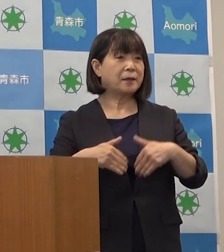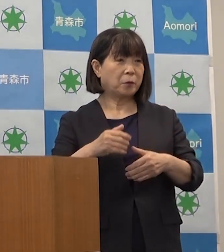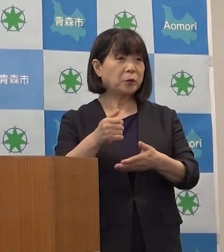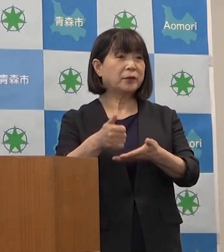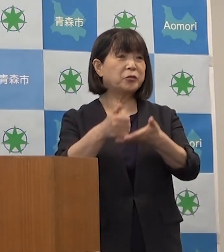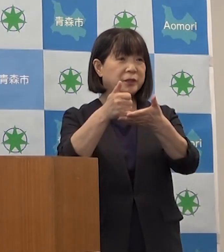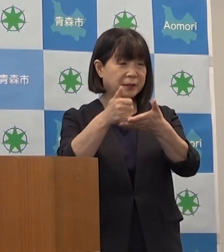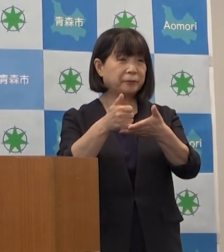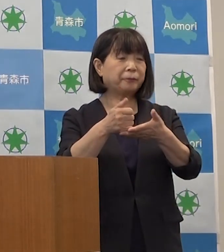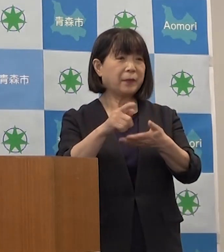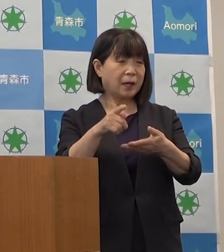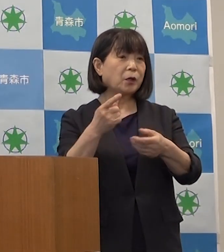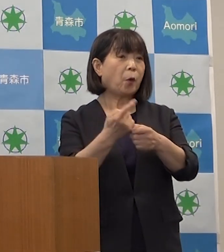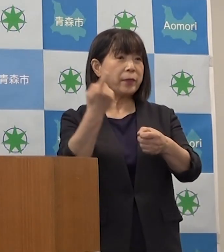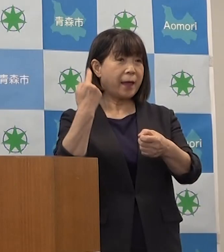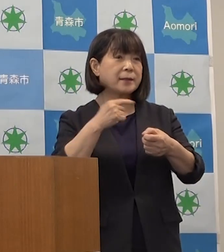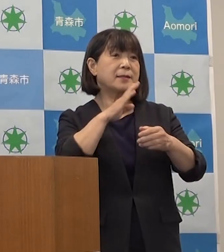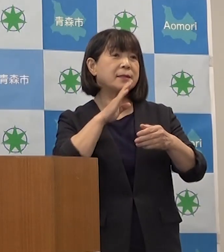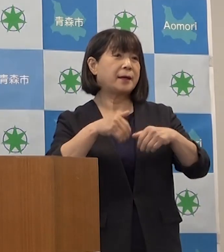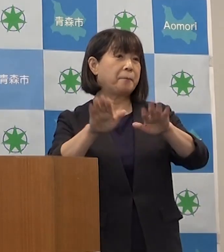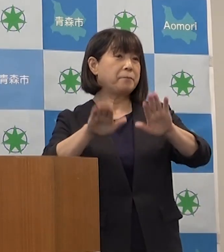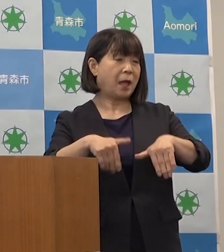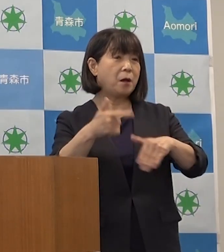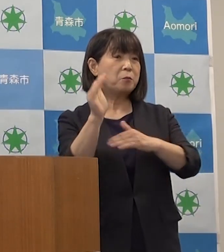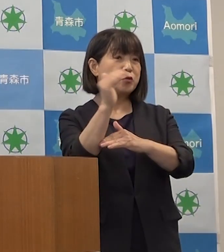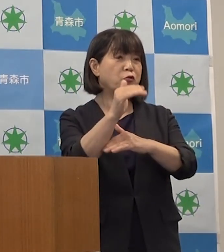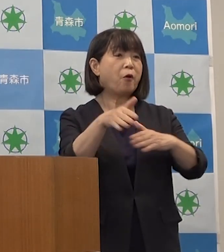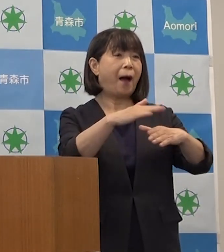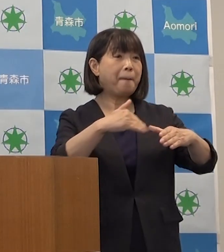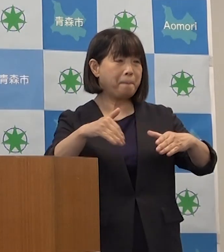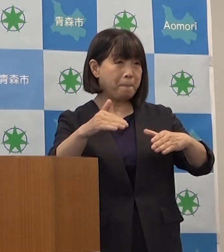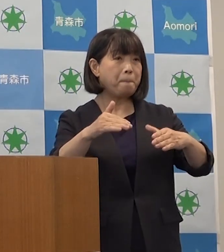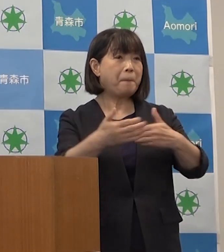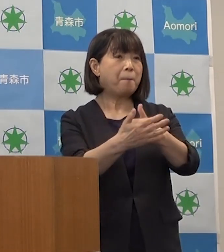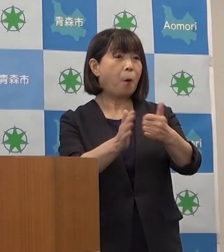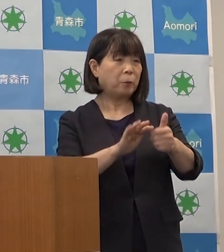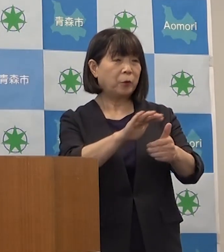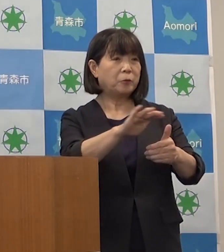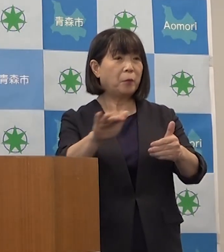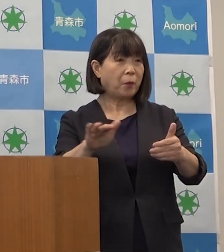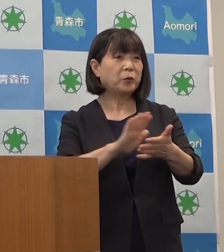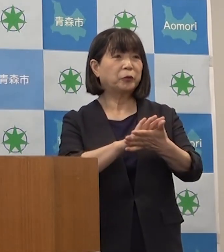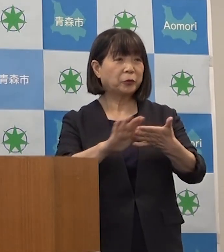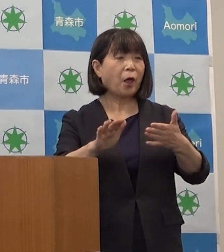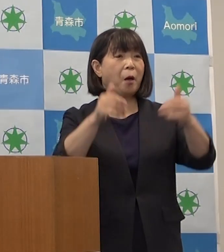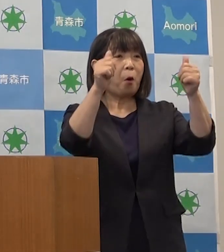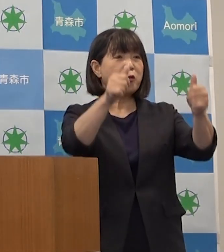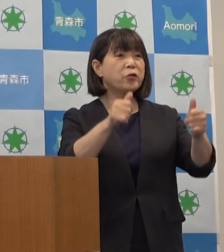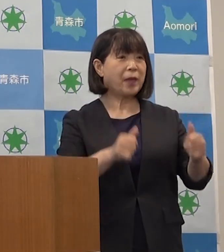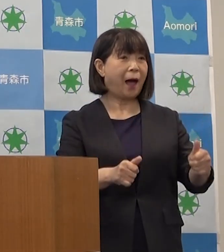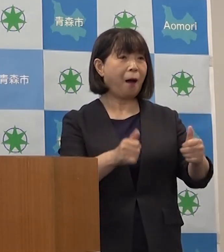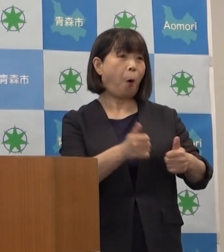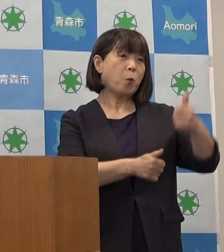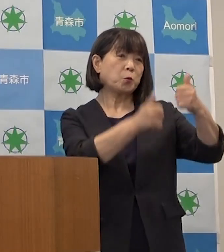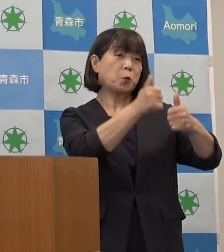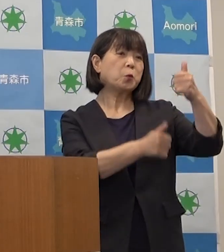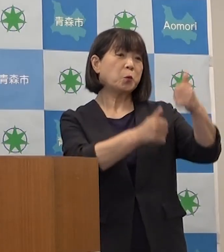ました令和4年度陸奥湾を守るポスターコンクールの表彰式などを予定しております